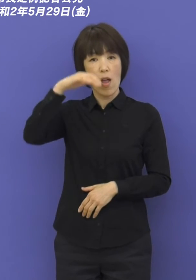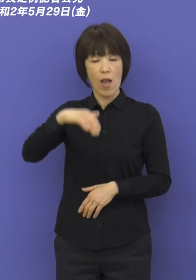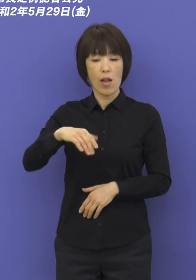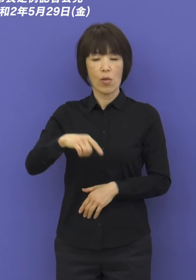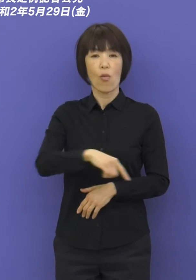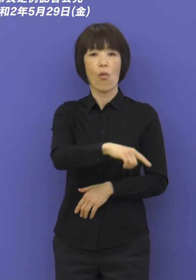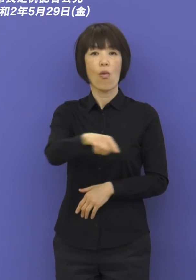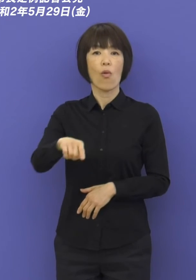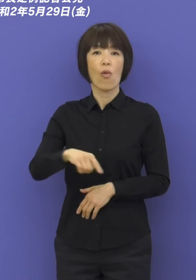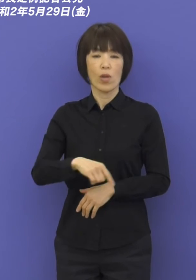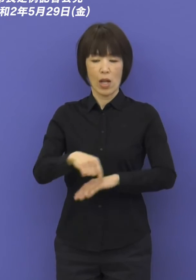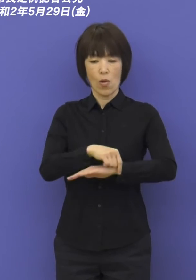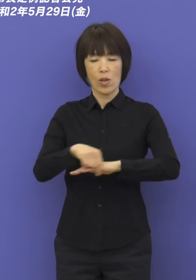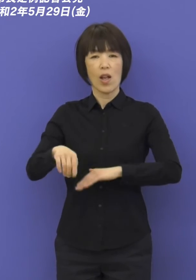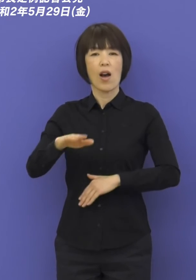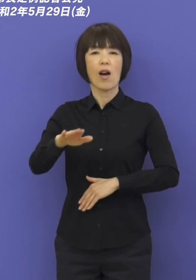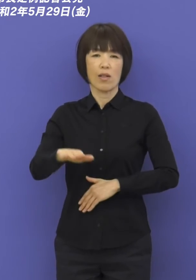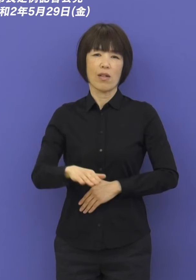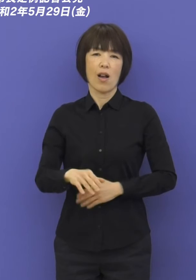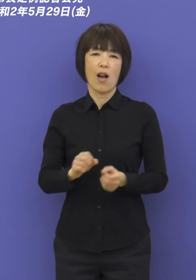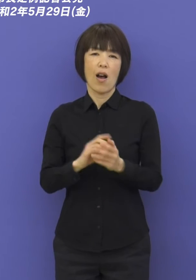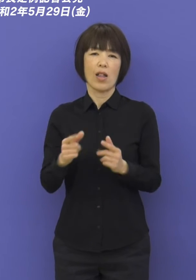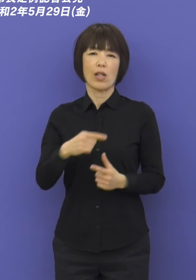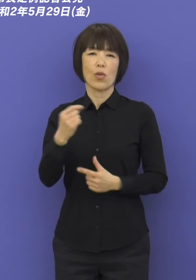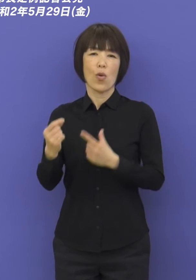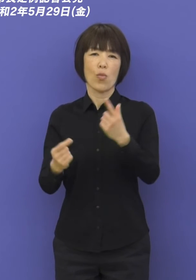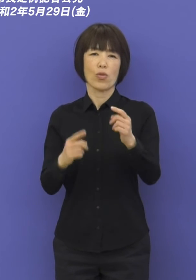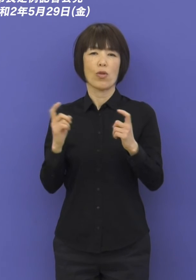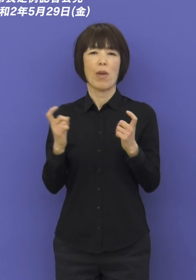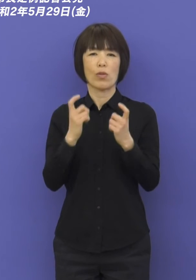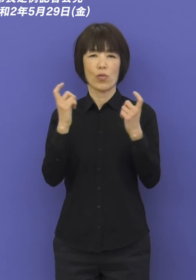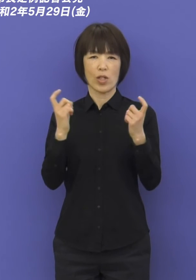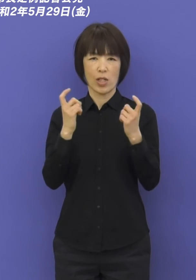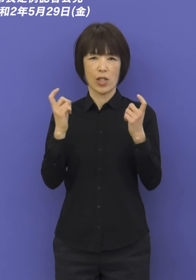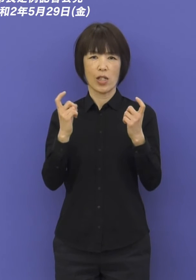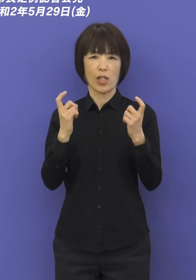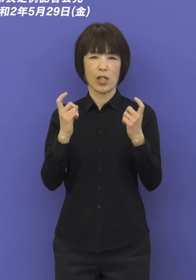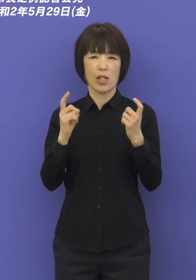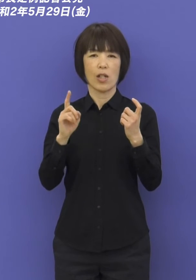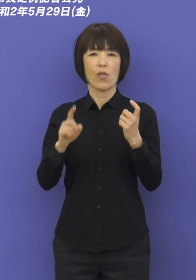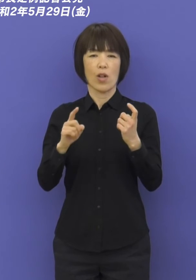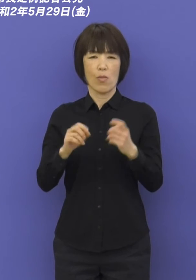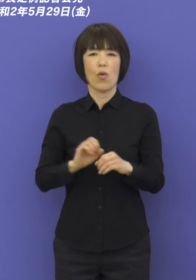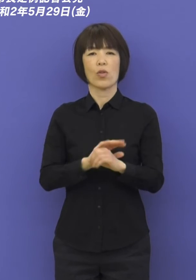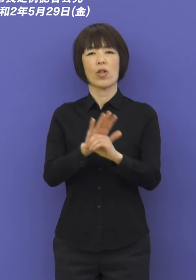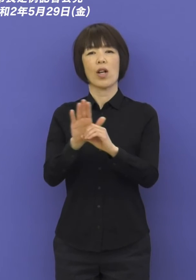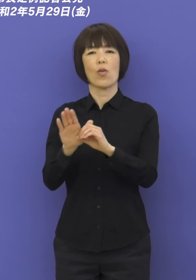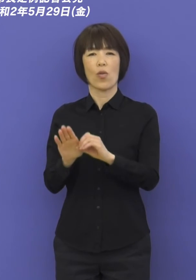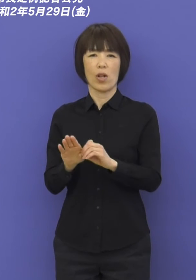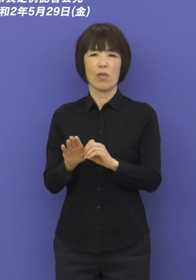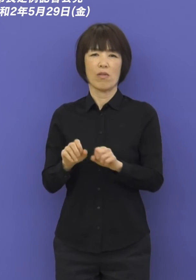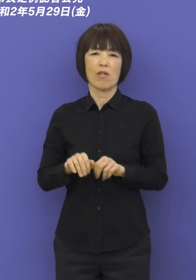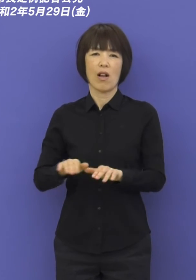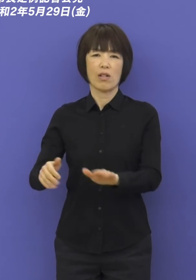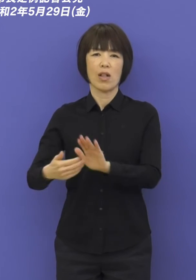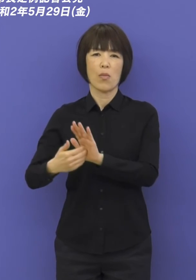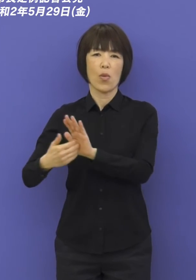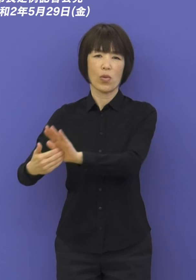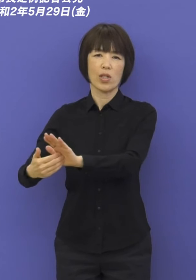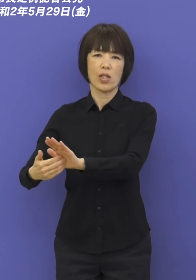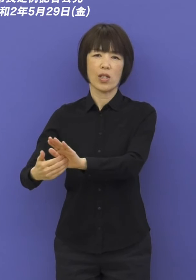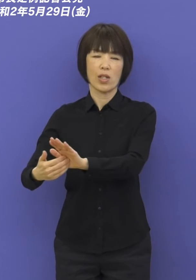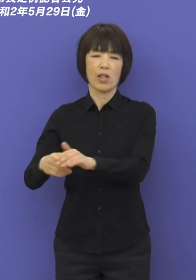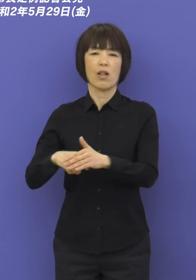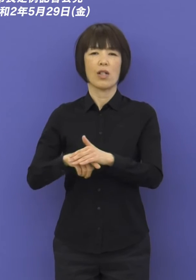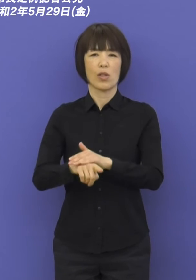櫓広場で予定されていた花菖蒲祭りにつきましては、新型コロナウイルス感染防止の観